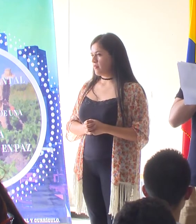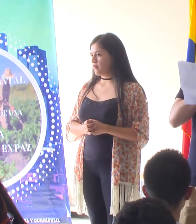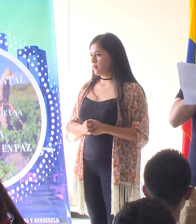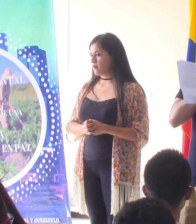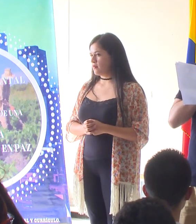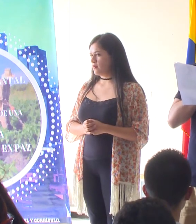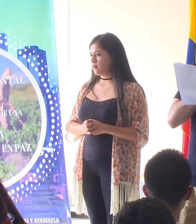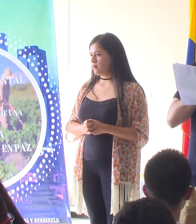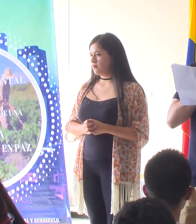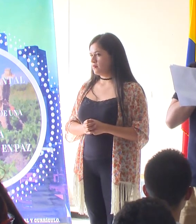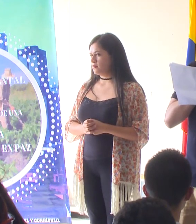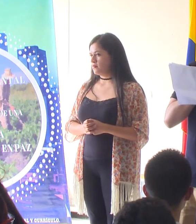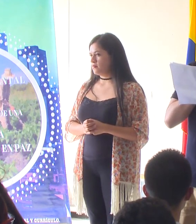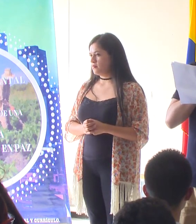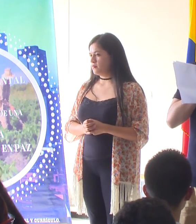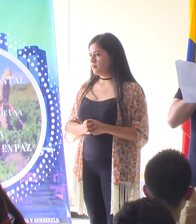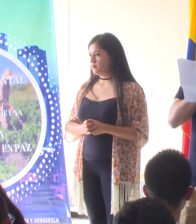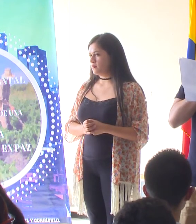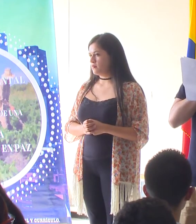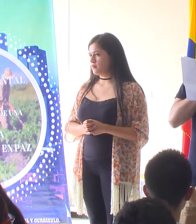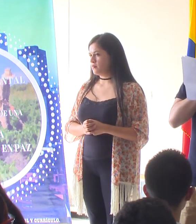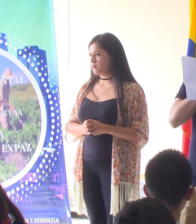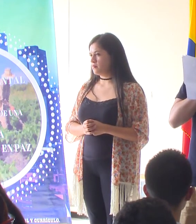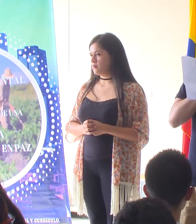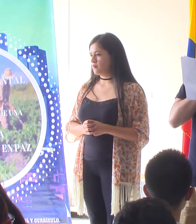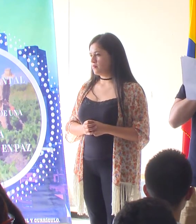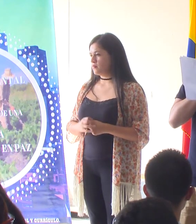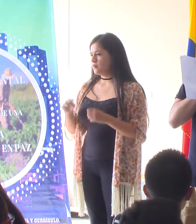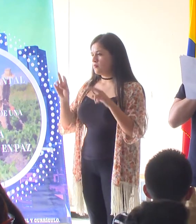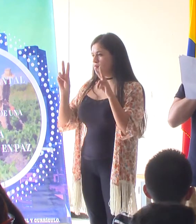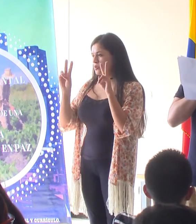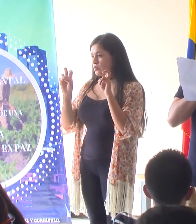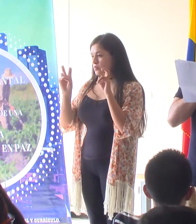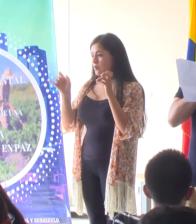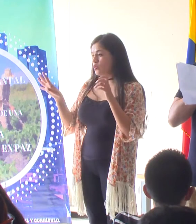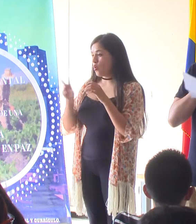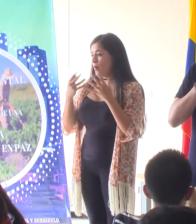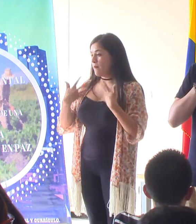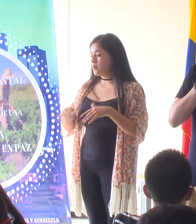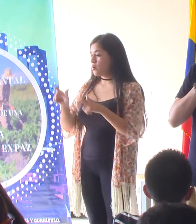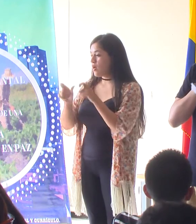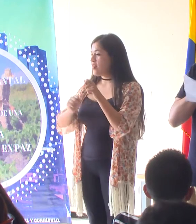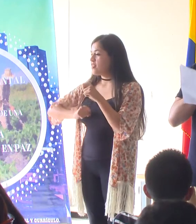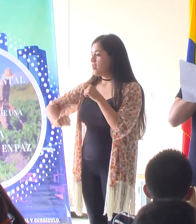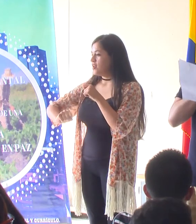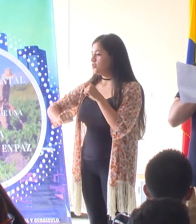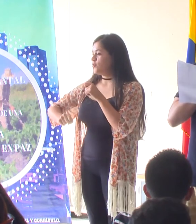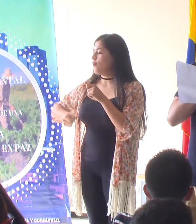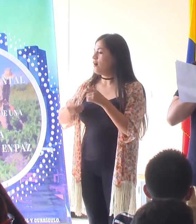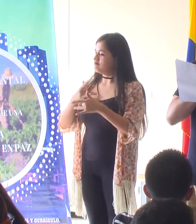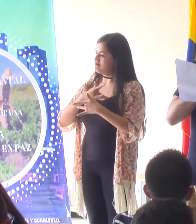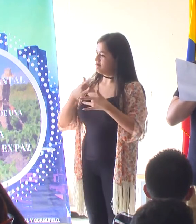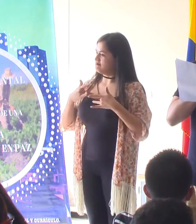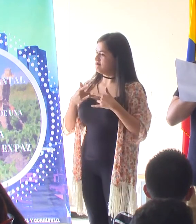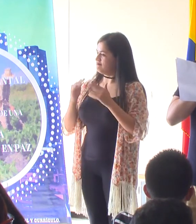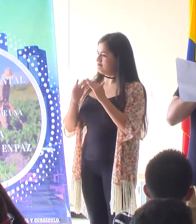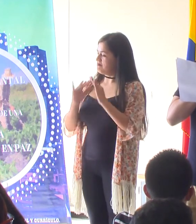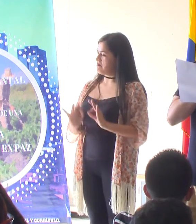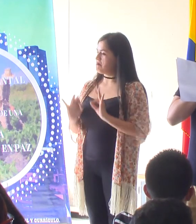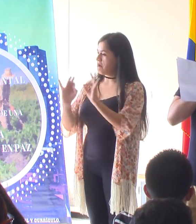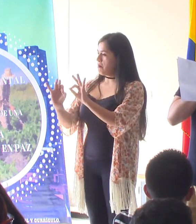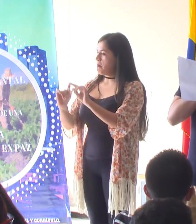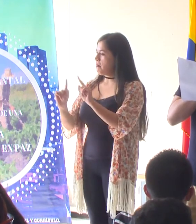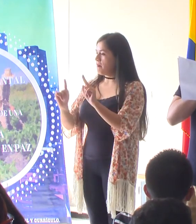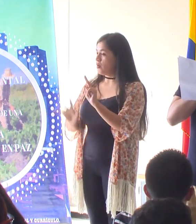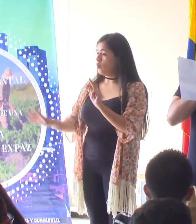en un medioambiente sano ya contar con servicios públicos básicos como dice el protocolo de san salvador en